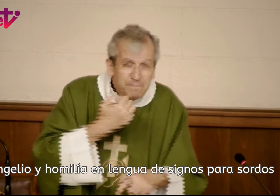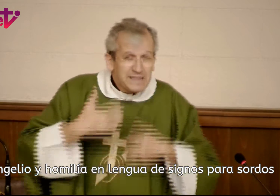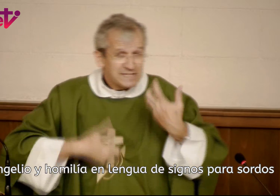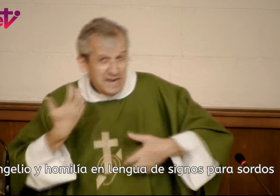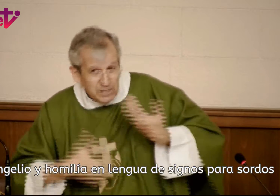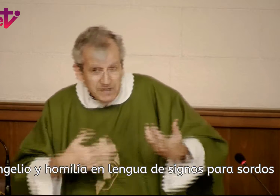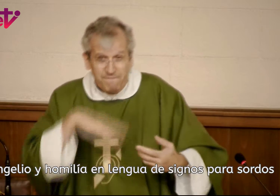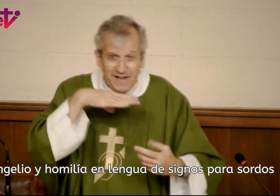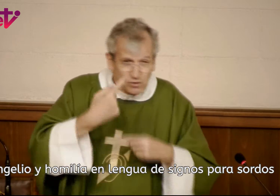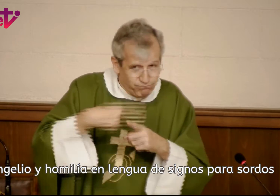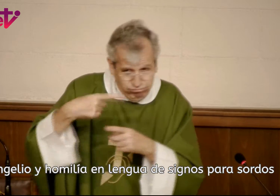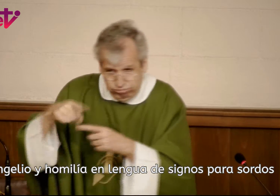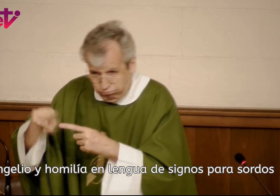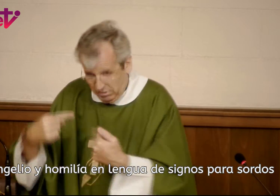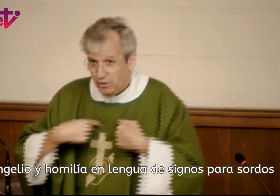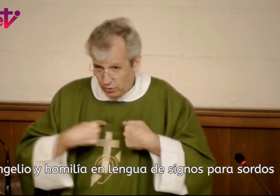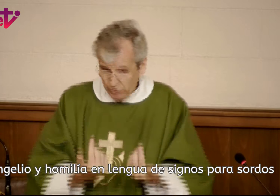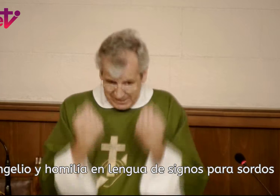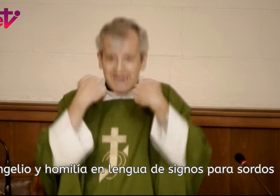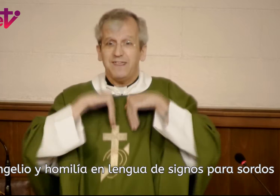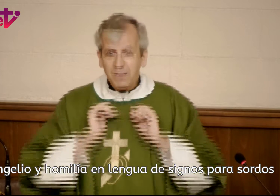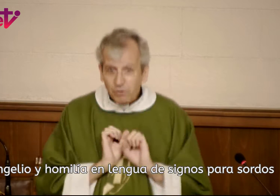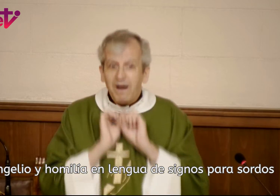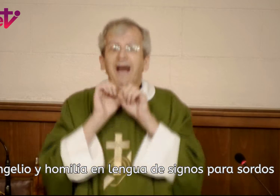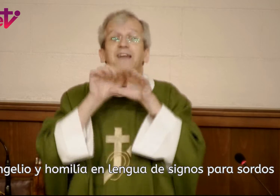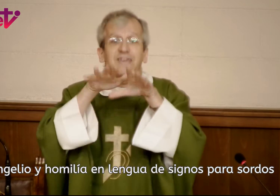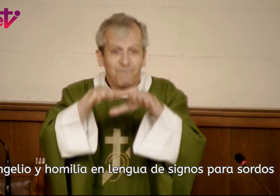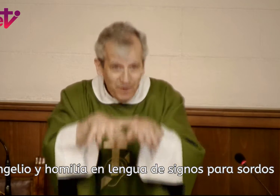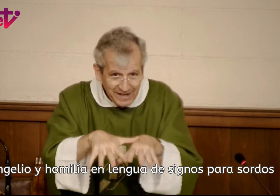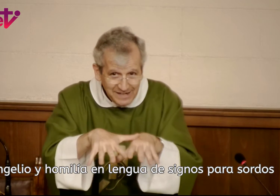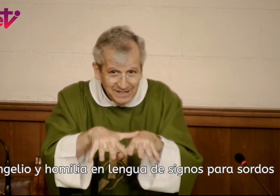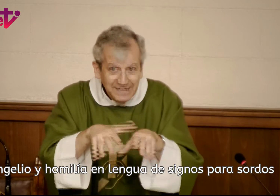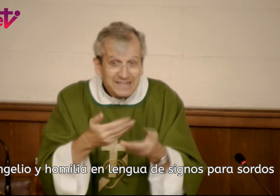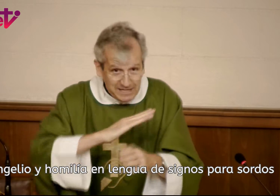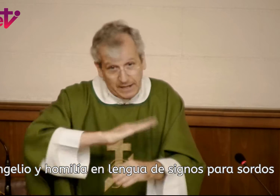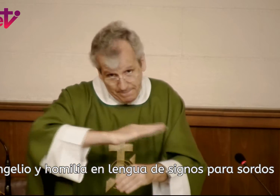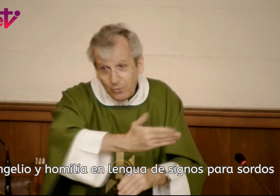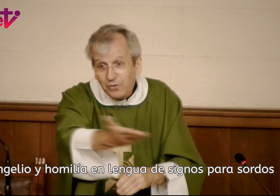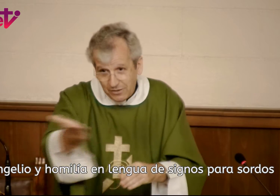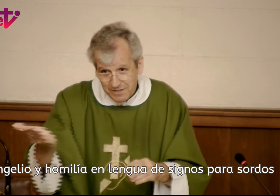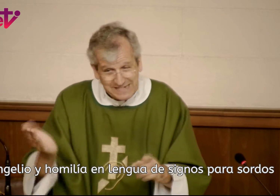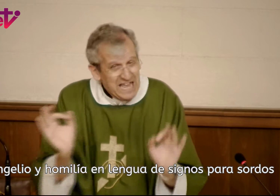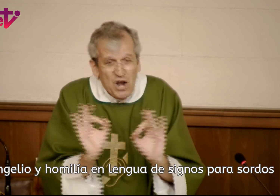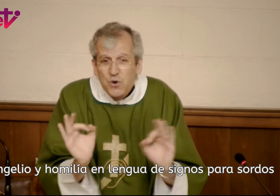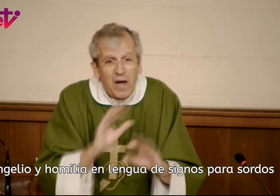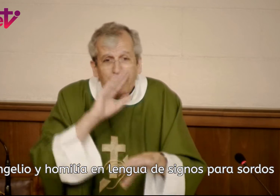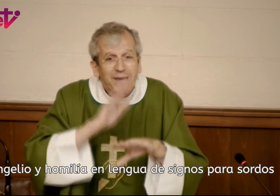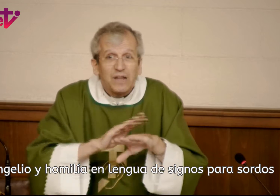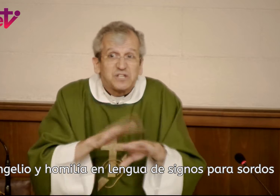envidias, los enfados, todo esto sale de dentro hacia afuera y repercute a los demás. No hay pecados que